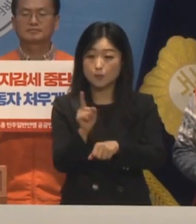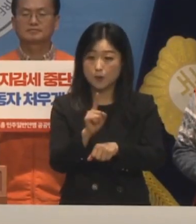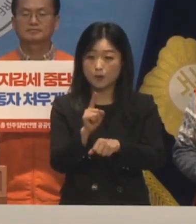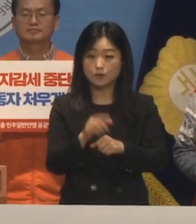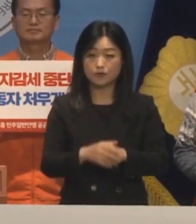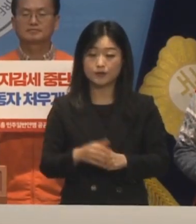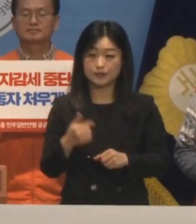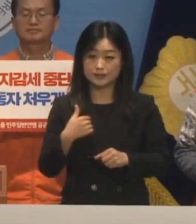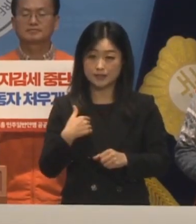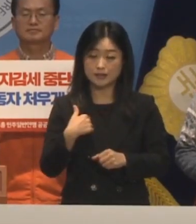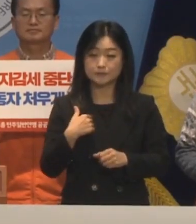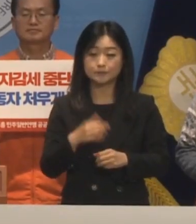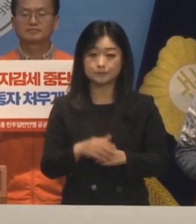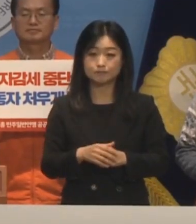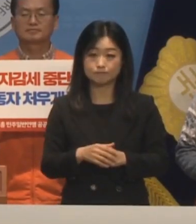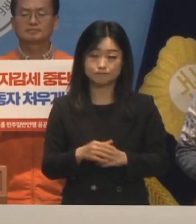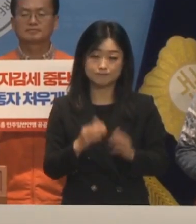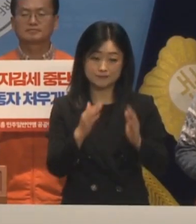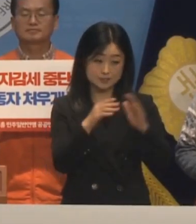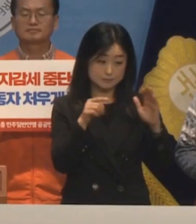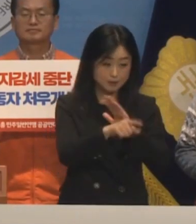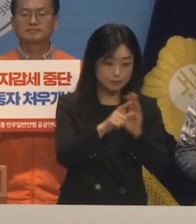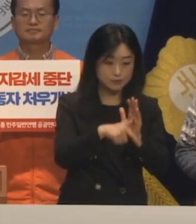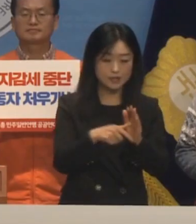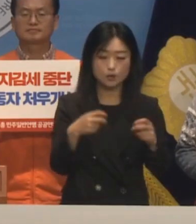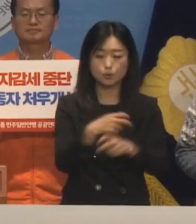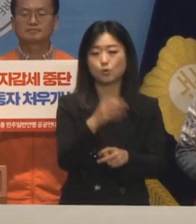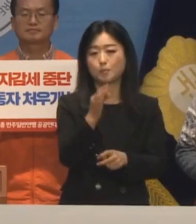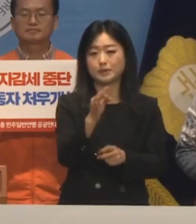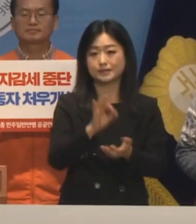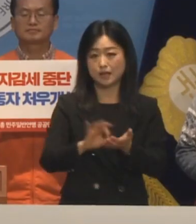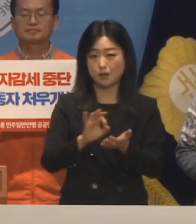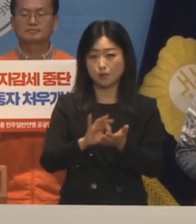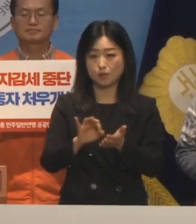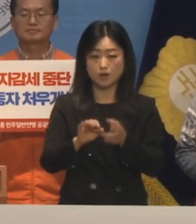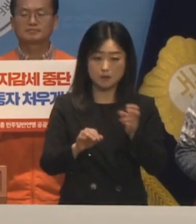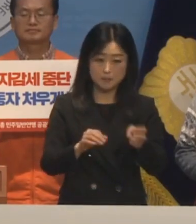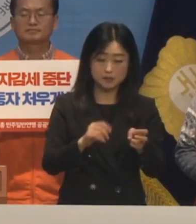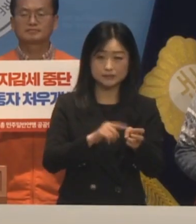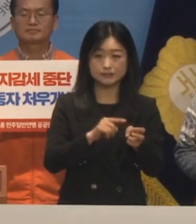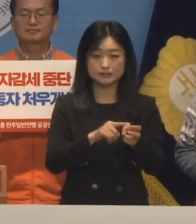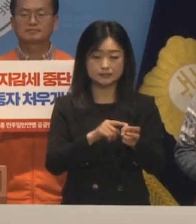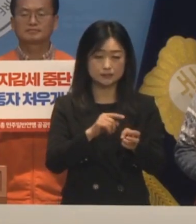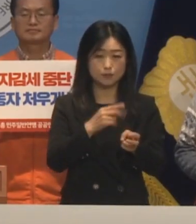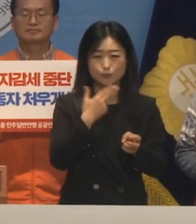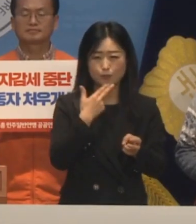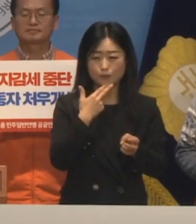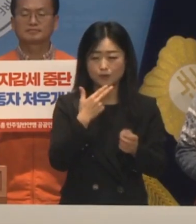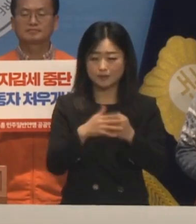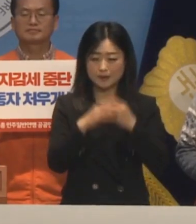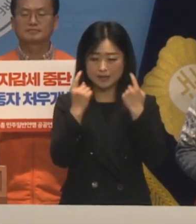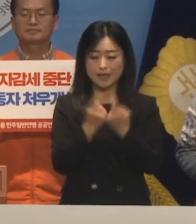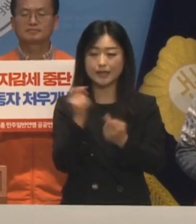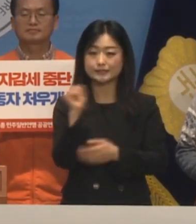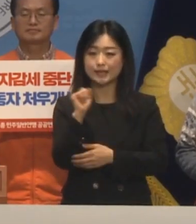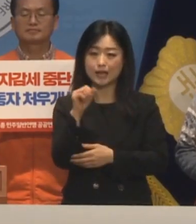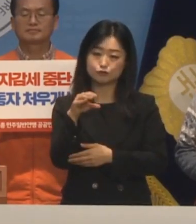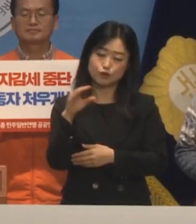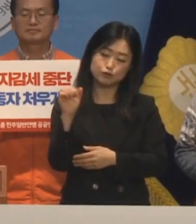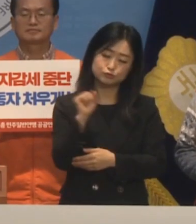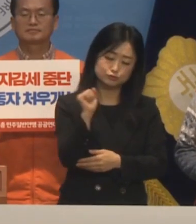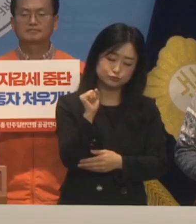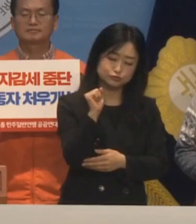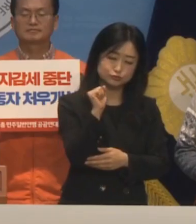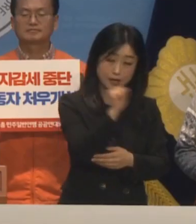이동 과정에서 교통비가 발생하고 특히나 대중교통을 이용하기 어려운 지역이 많아 자차를 이용할 수밖에 없습니다.